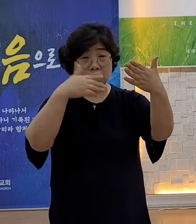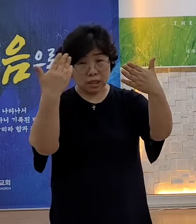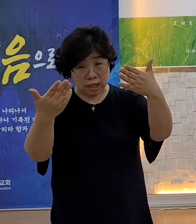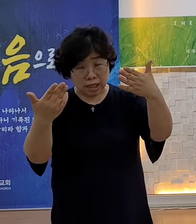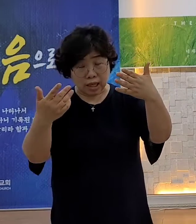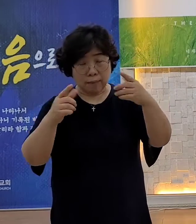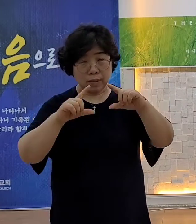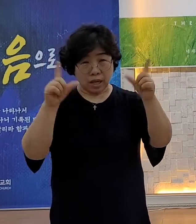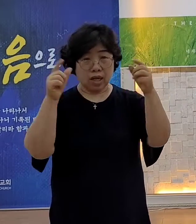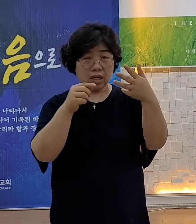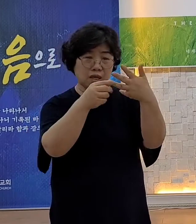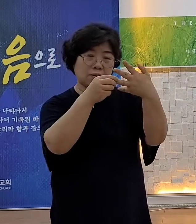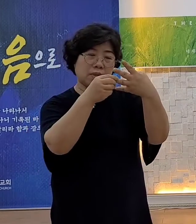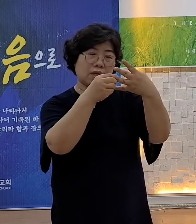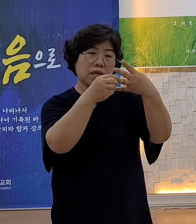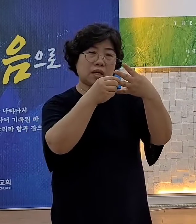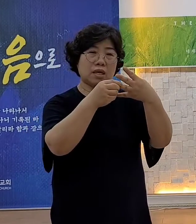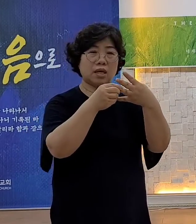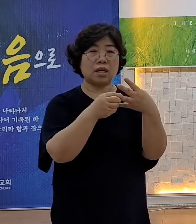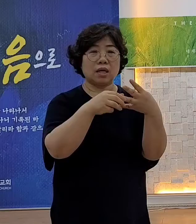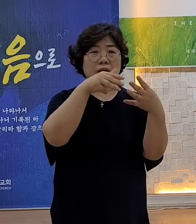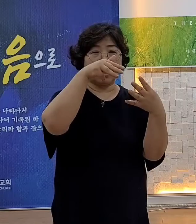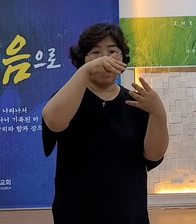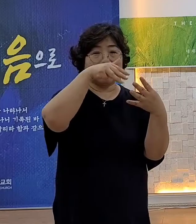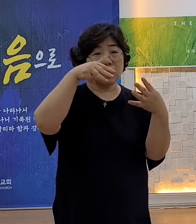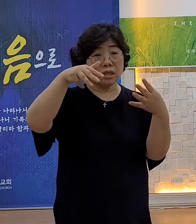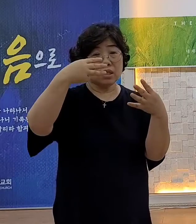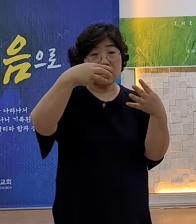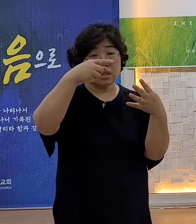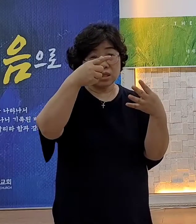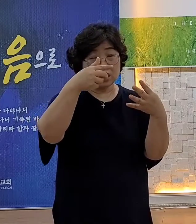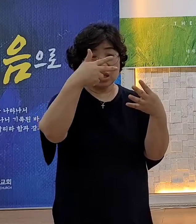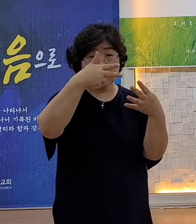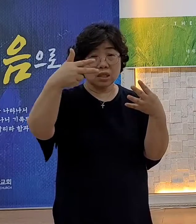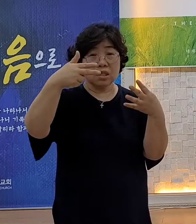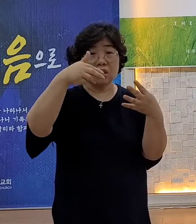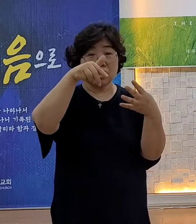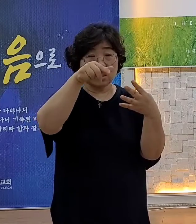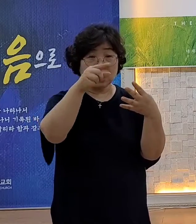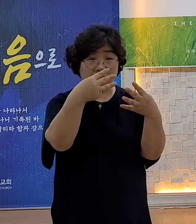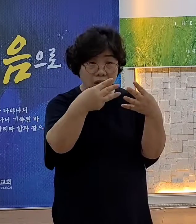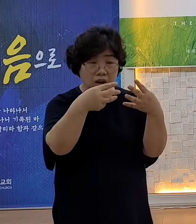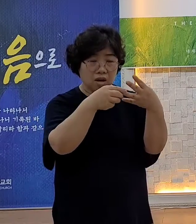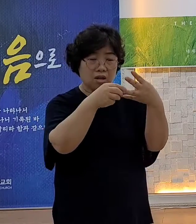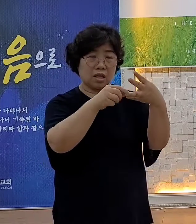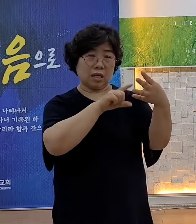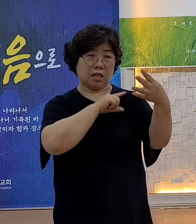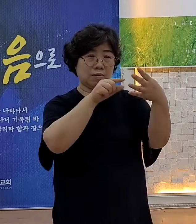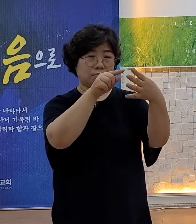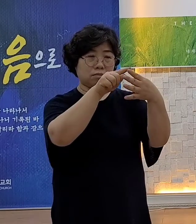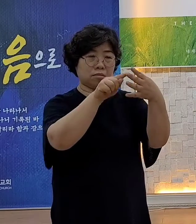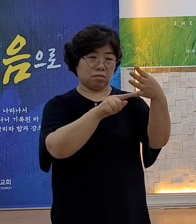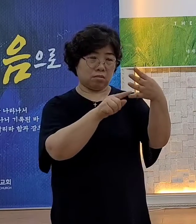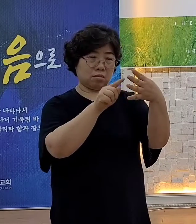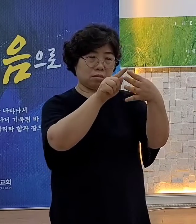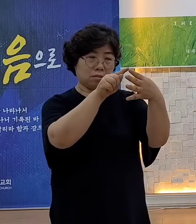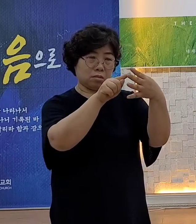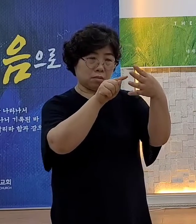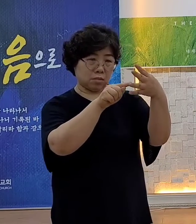되는 오순절이라 이렇게 하기도 하고 77절이라 이렇게 많은 이름이 갖고 있는 게 이제 이